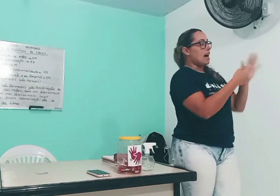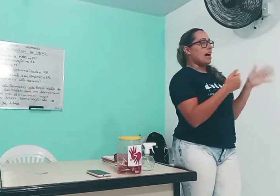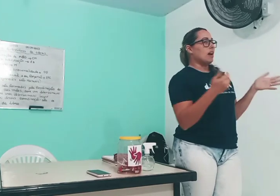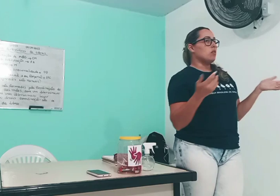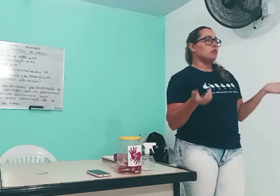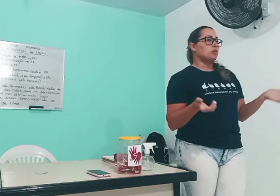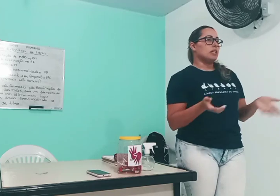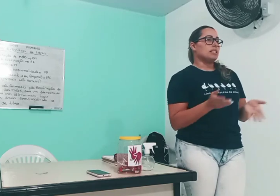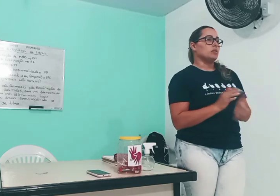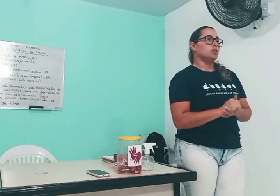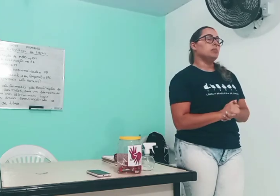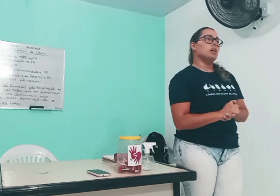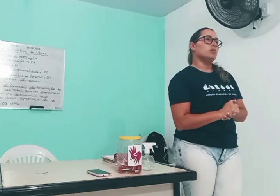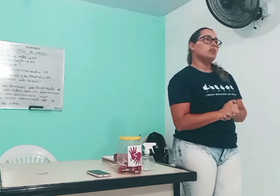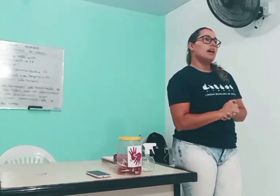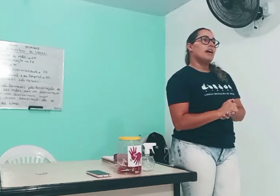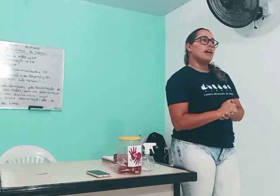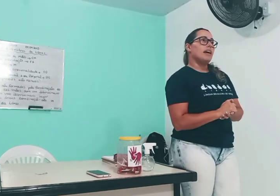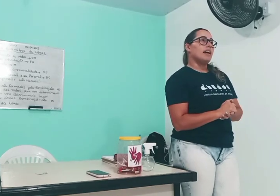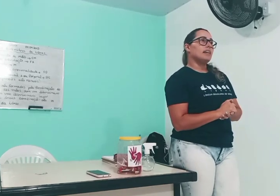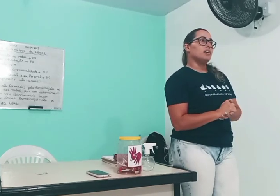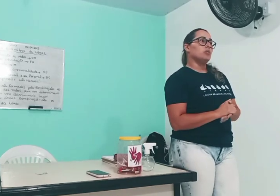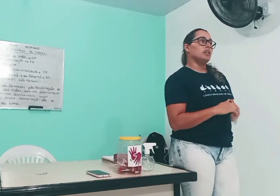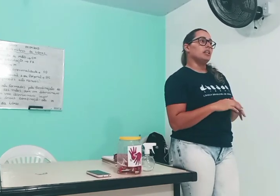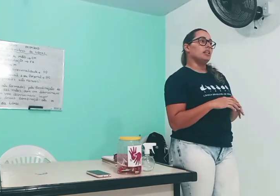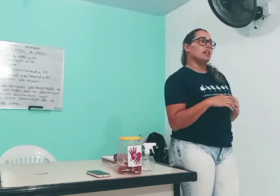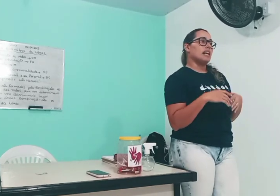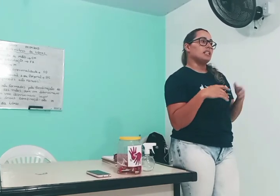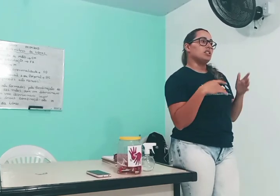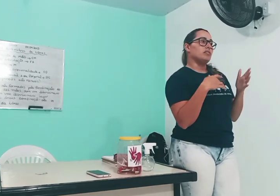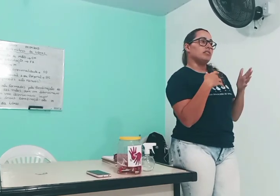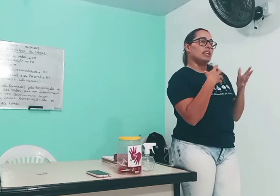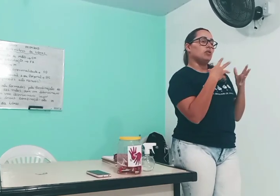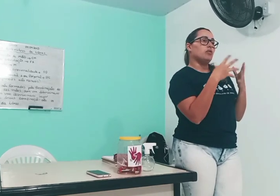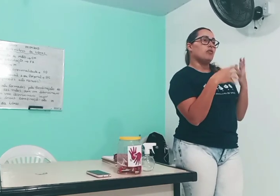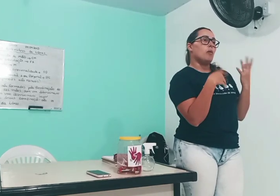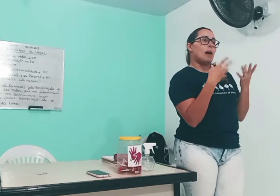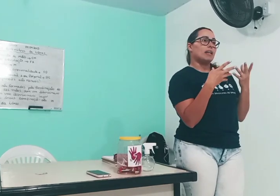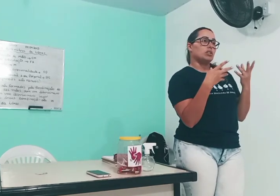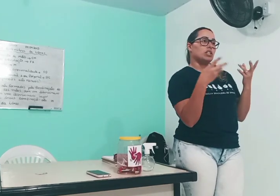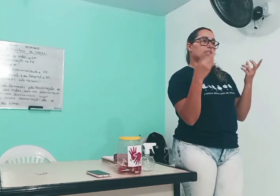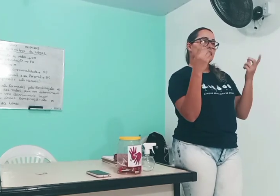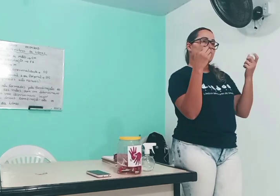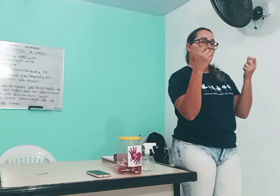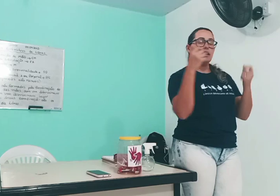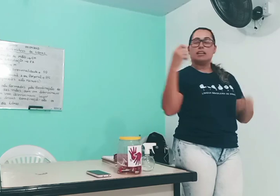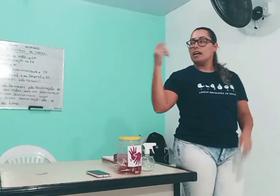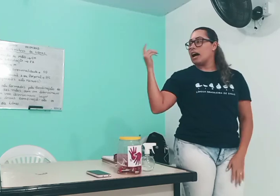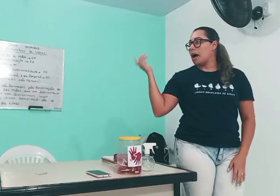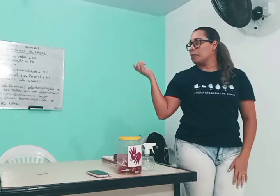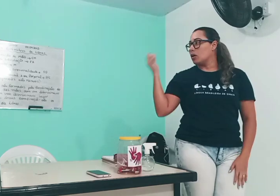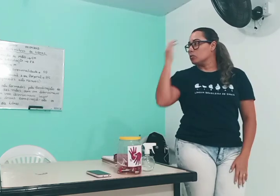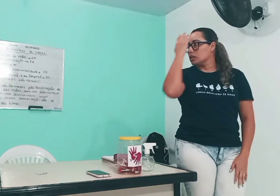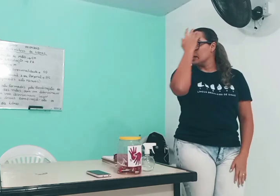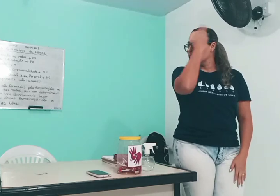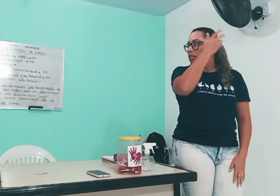A configuração de mão é aquilo que a gente tem no formato, a gente desenha a mão, que nem a gente tem